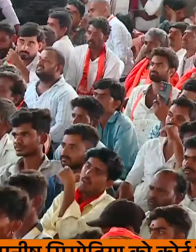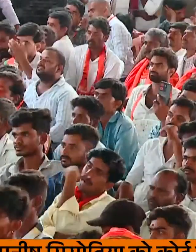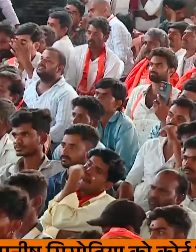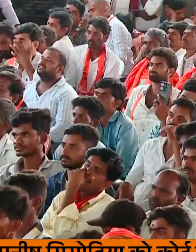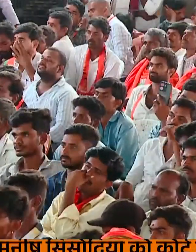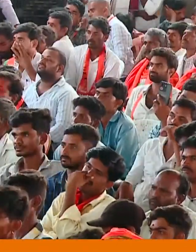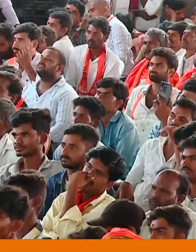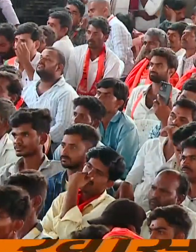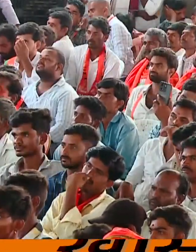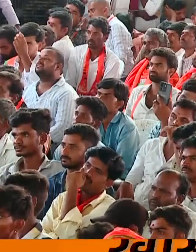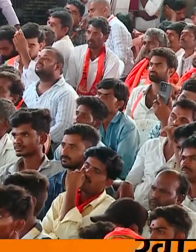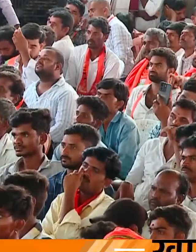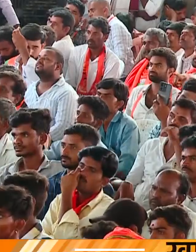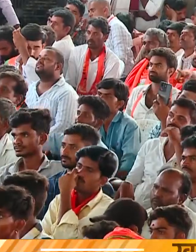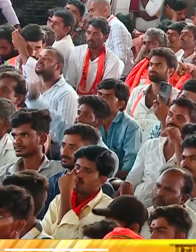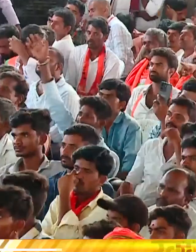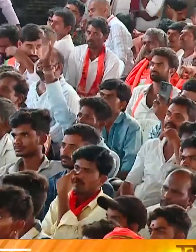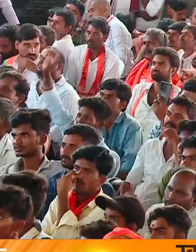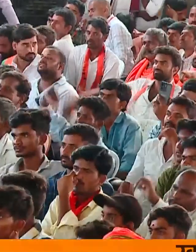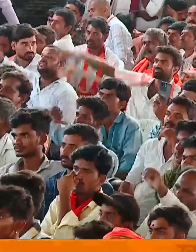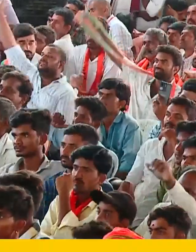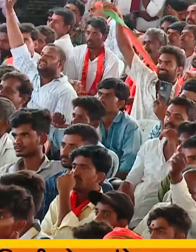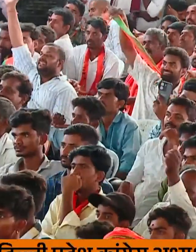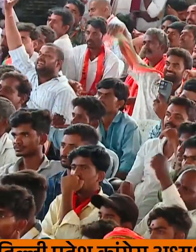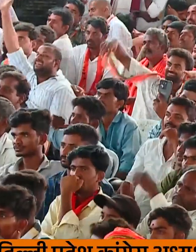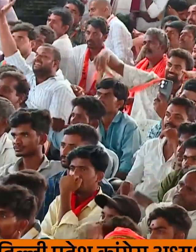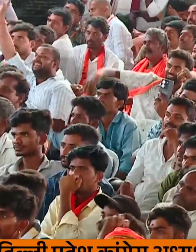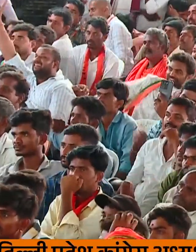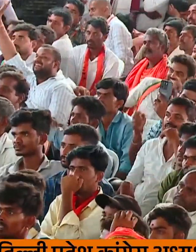కూడా దీని పట్ల అప్రమత్తంగా ఉండాలని చెప్పి కూడా